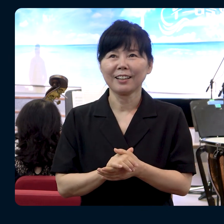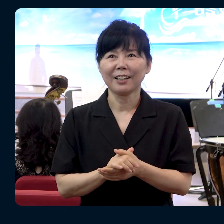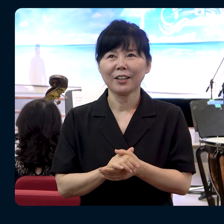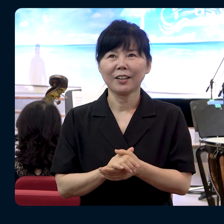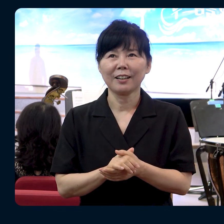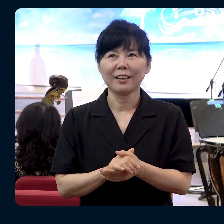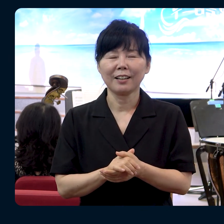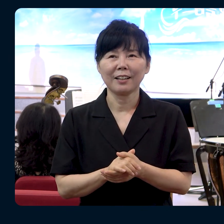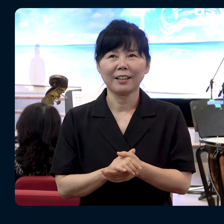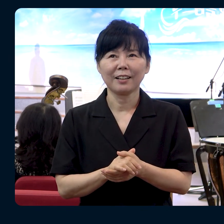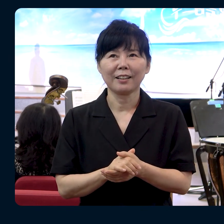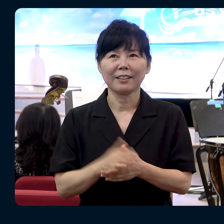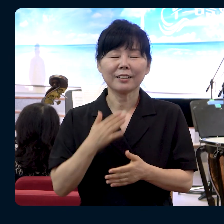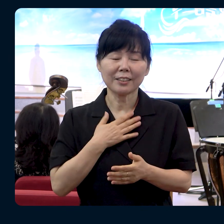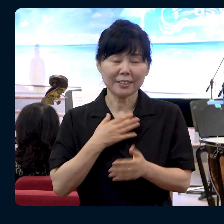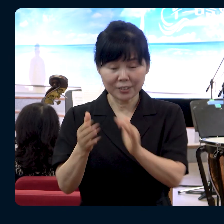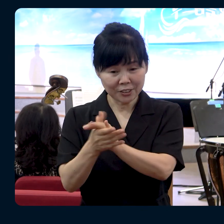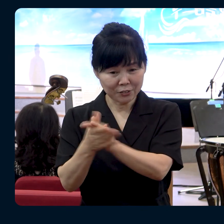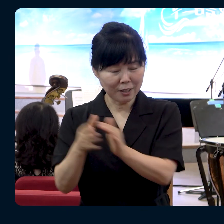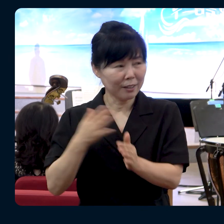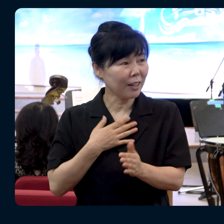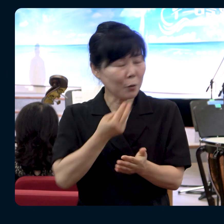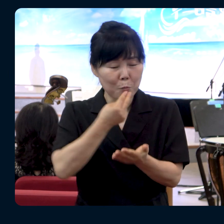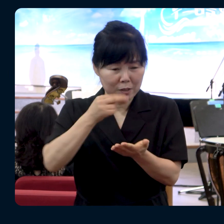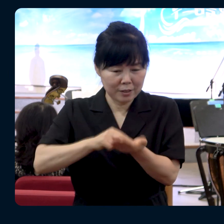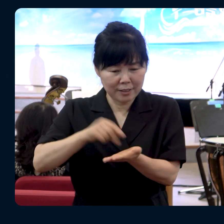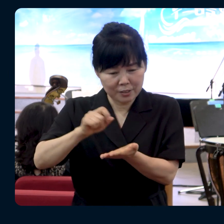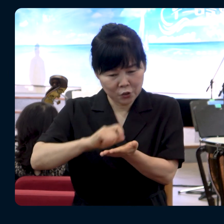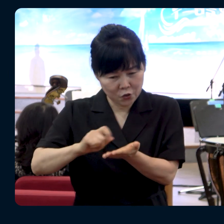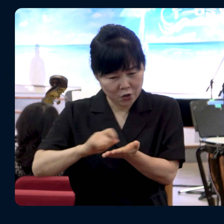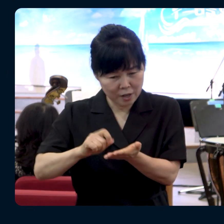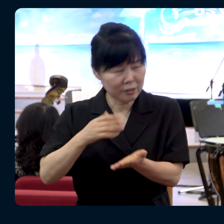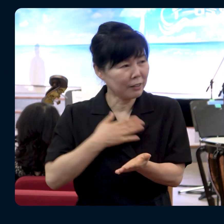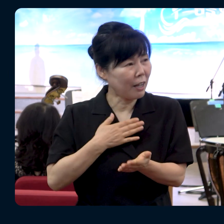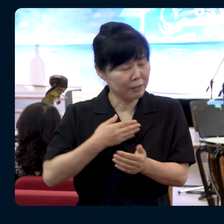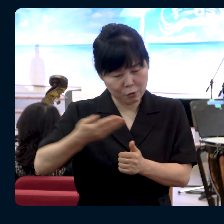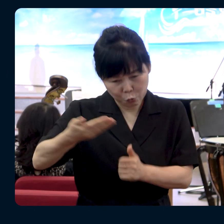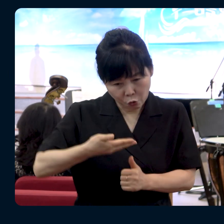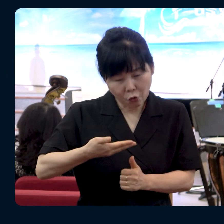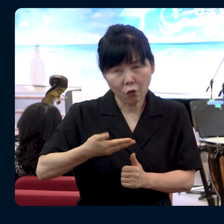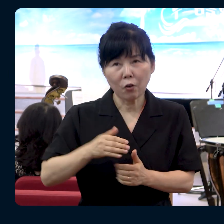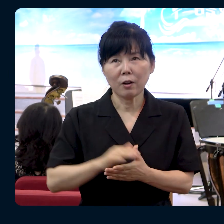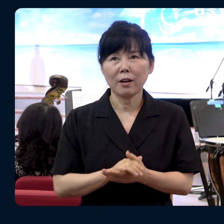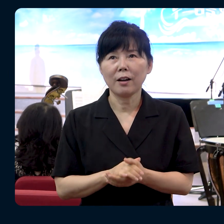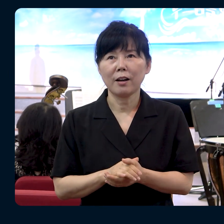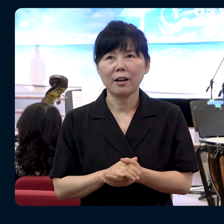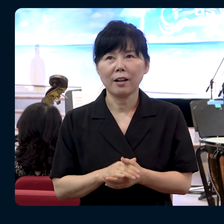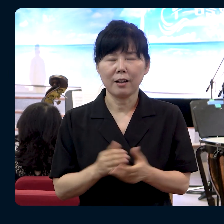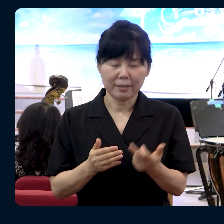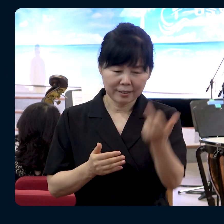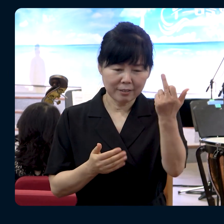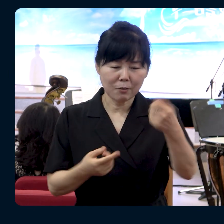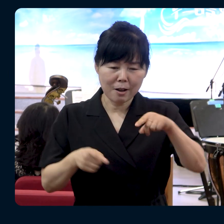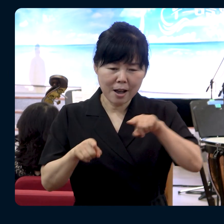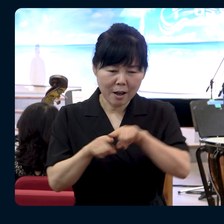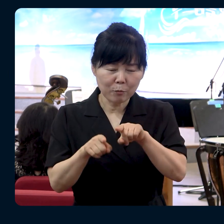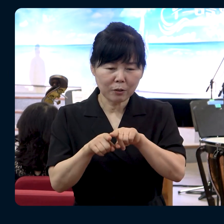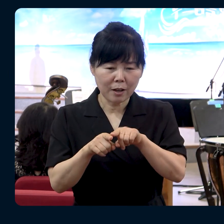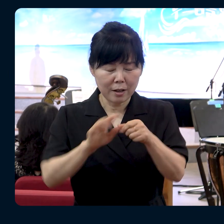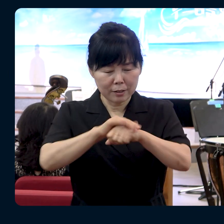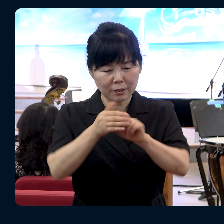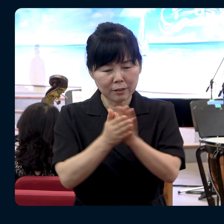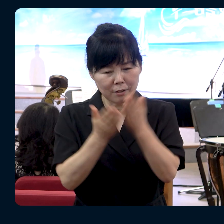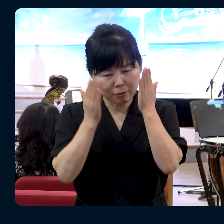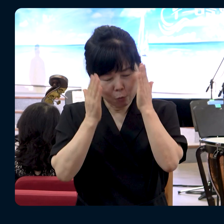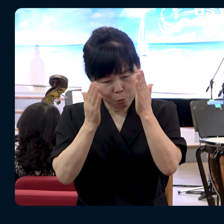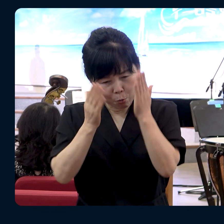친구가 편지를 이렇게 저한테 주더라고요. 그래서 편지를 열어보니까 그 친구가, 형, 내가 형하고 이렇게 성경을 보고